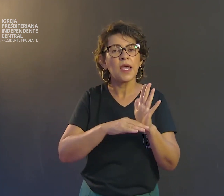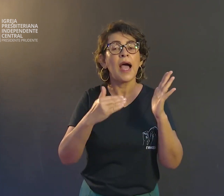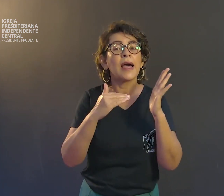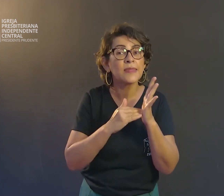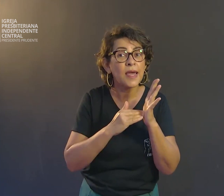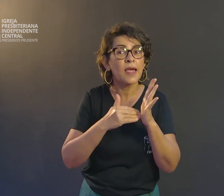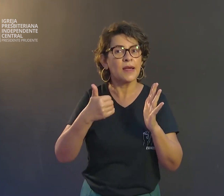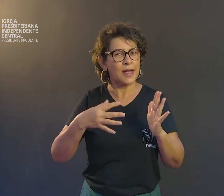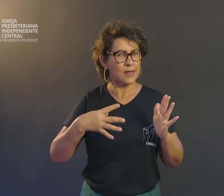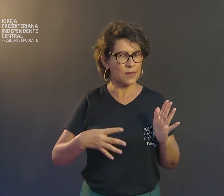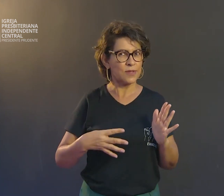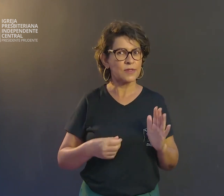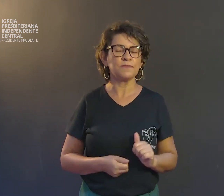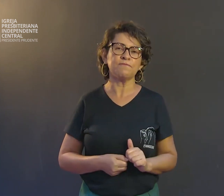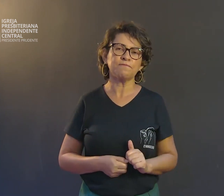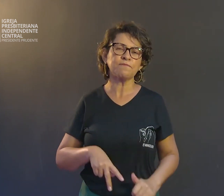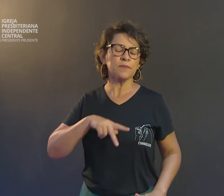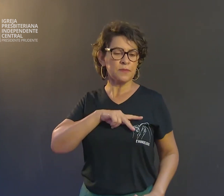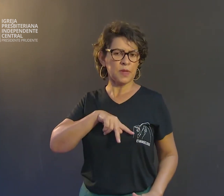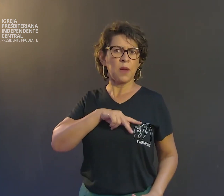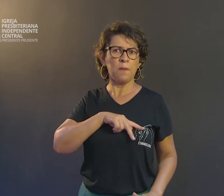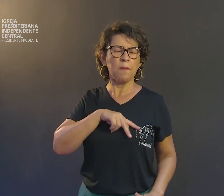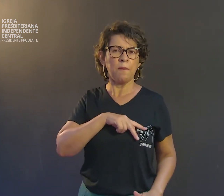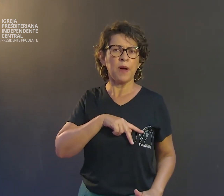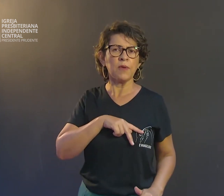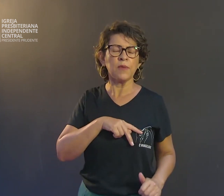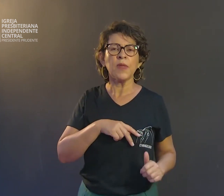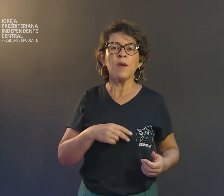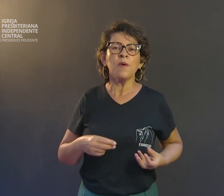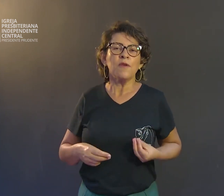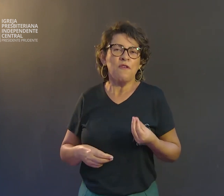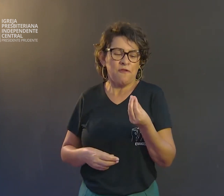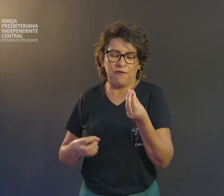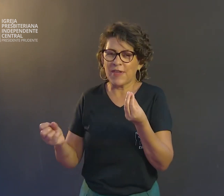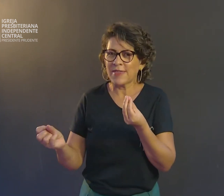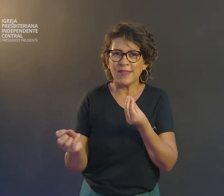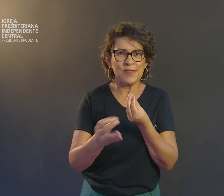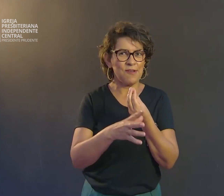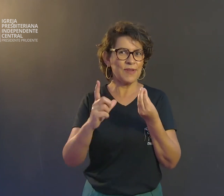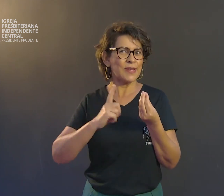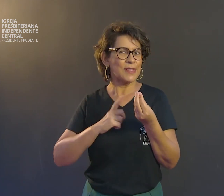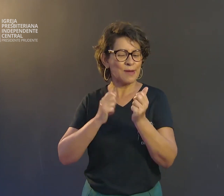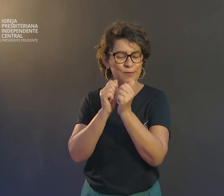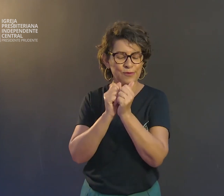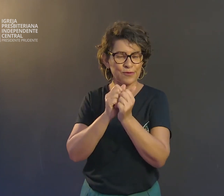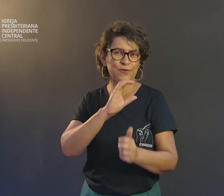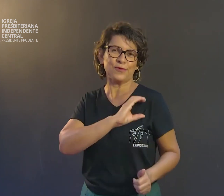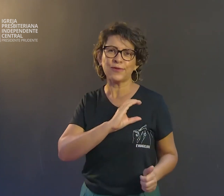O apóstolo Paulo também fala desta nova vida que temos em Cristo e o papel que o Espírito